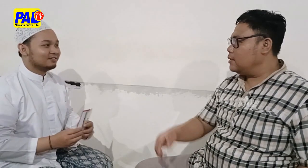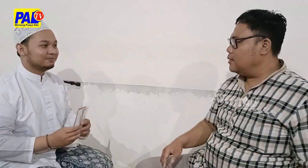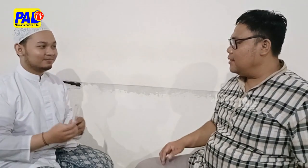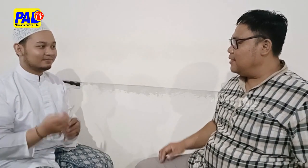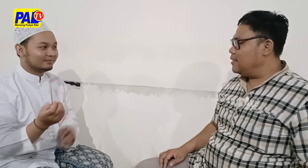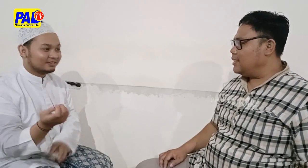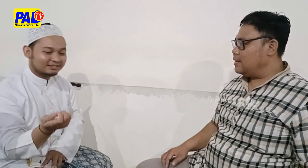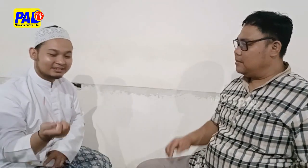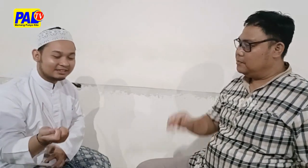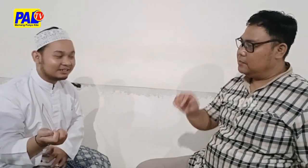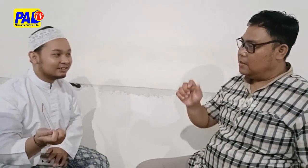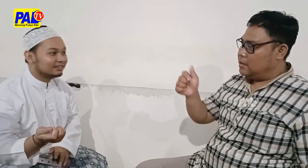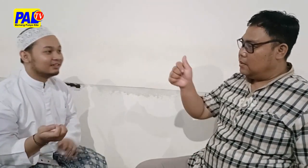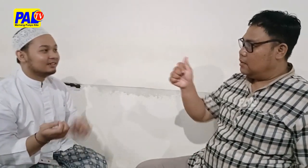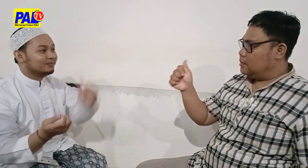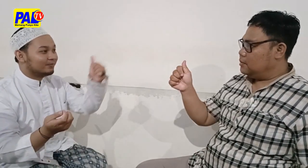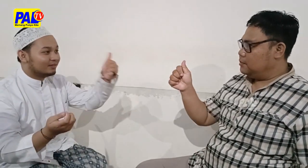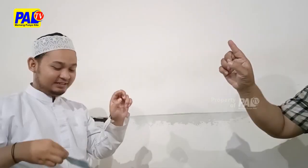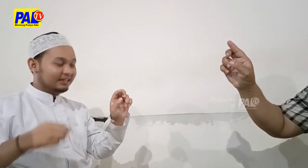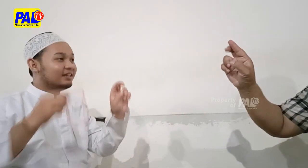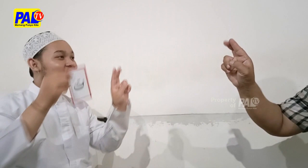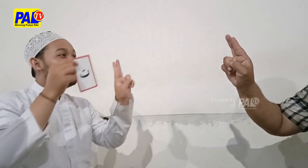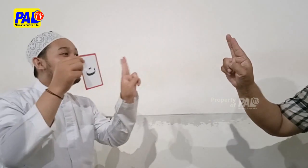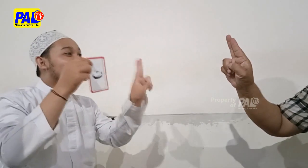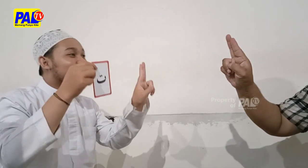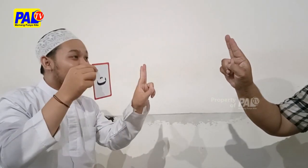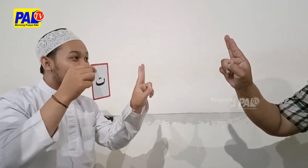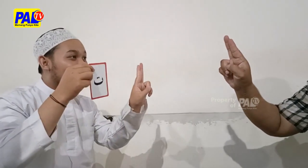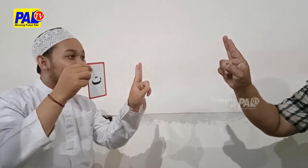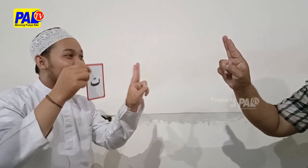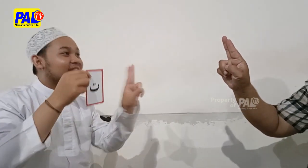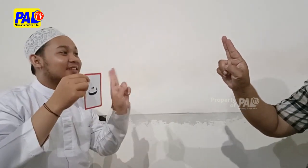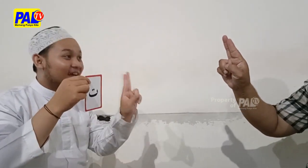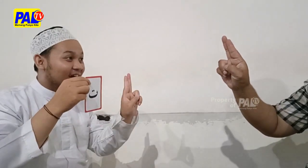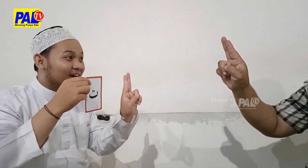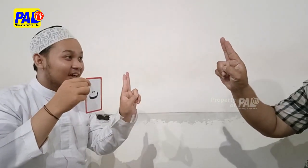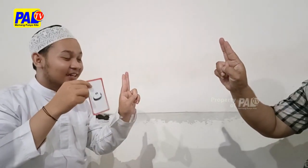mereka yang berkebutuhan khusus untuk tetap semangat dalam belajar ilmu agama. Irawan Pal TV.